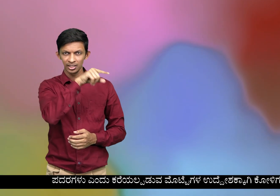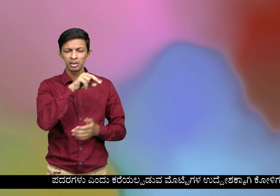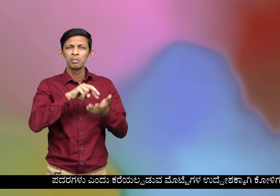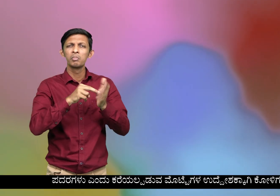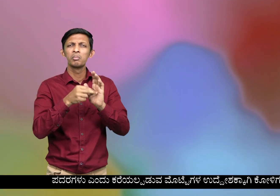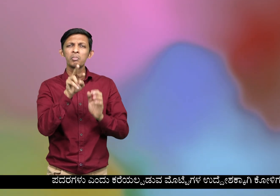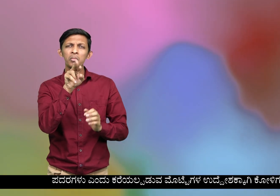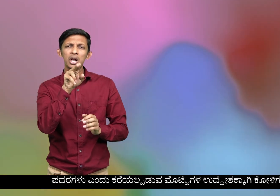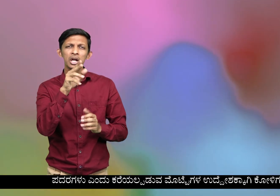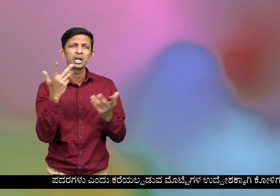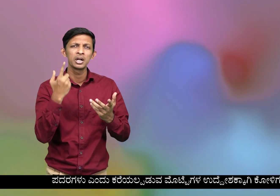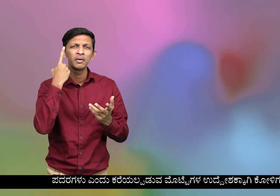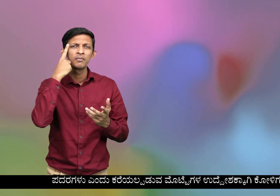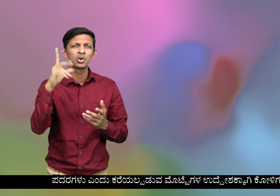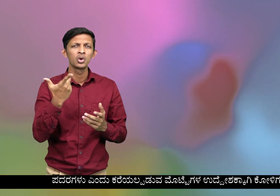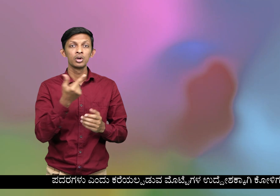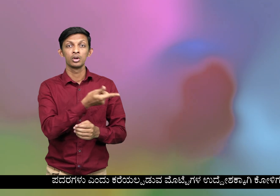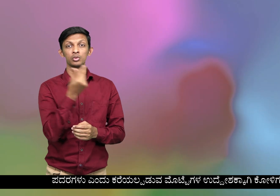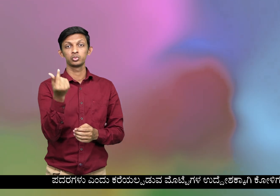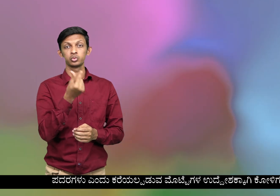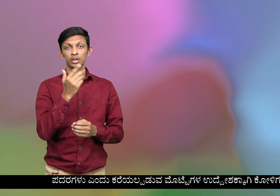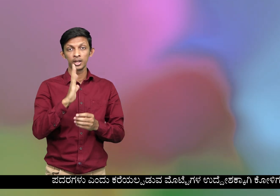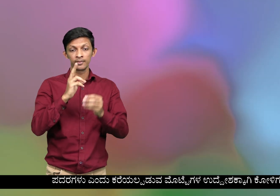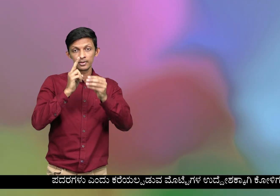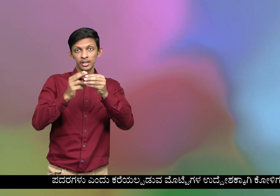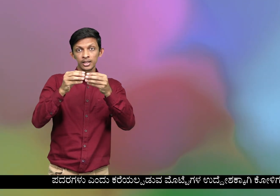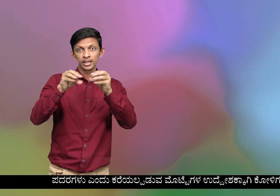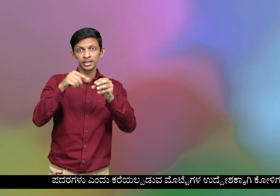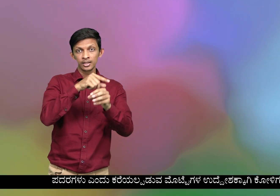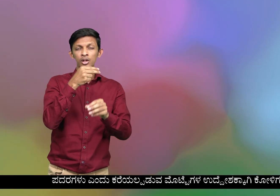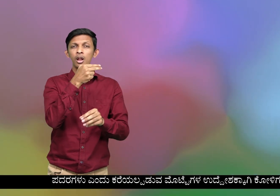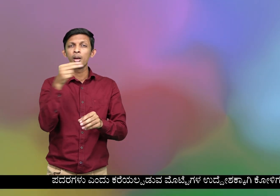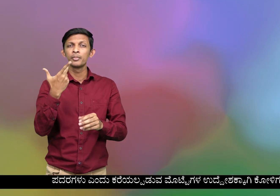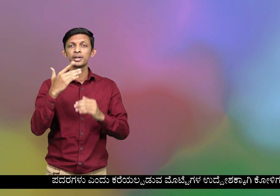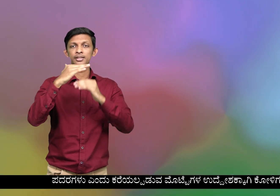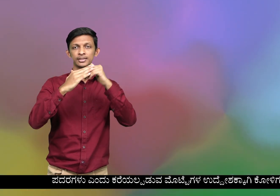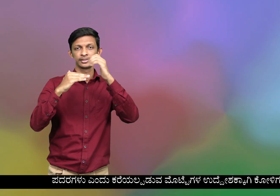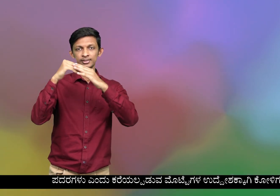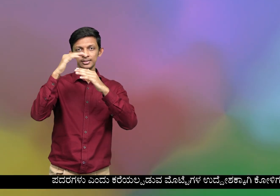ಪದರಗಳು ಎಂದು ಕರೆಯಲ್ಪಡುವ ಮೊಟ್ಟೆಗಳ ಉದ್ದೇಶಕ್ಕಾಗಿ ಕೋಳಿಗಳನ್ನು ಸಾಕಲಾಗುತ್ತದೆ.